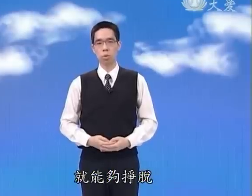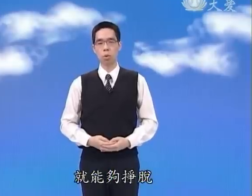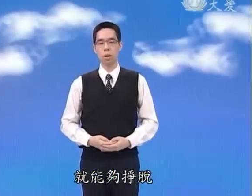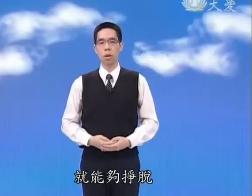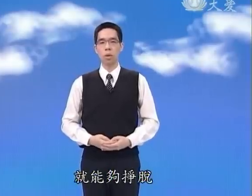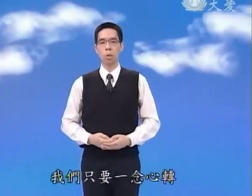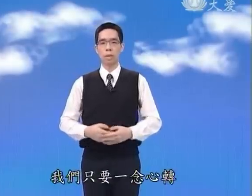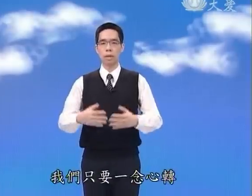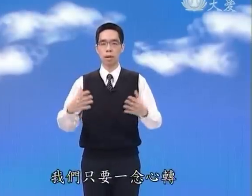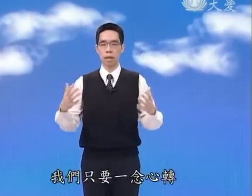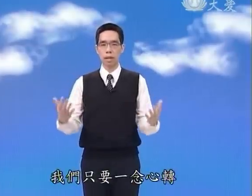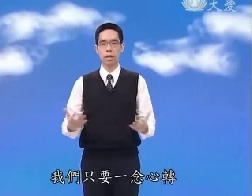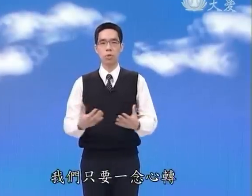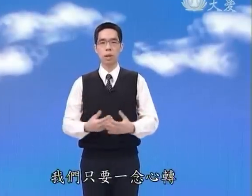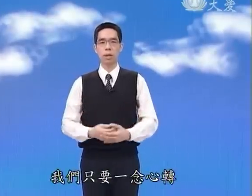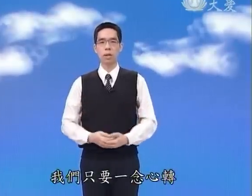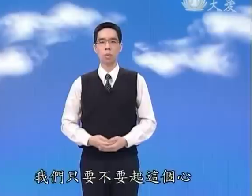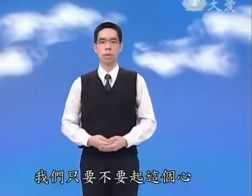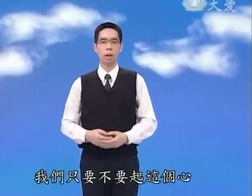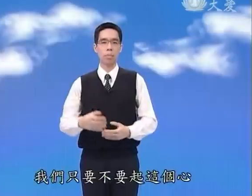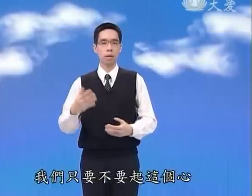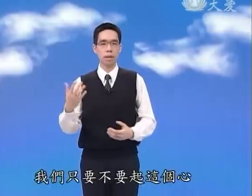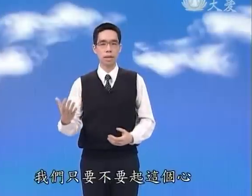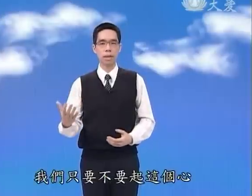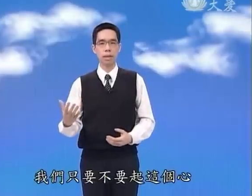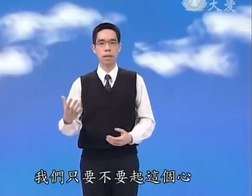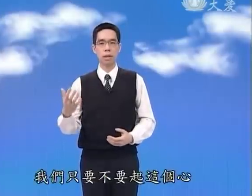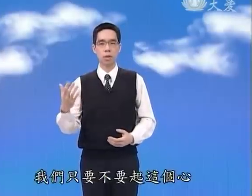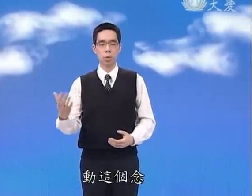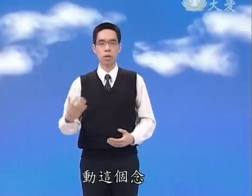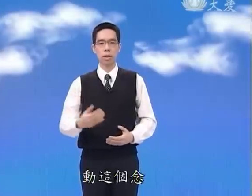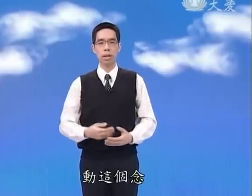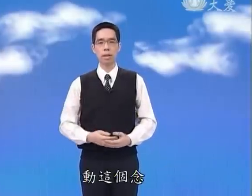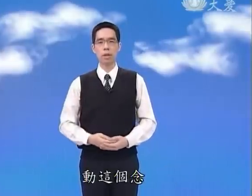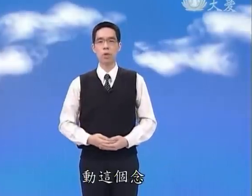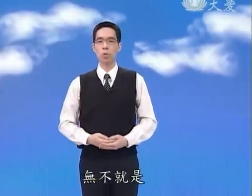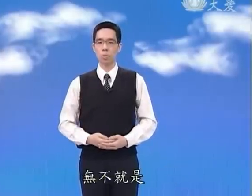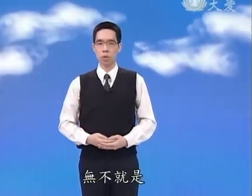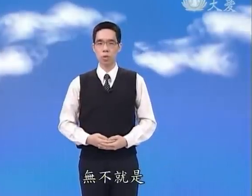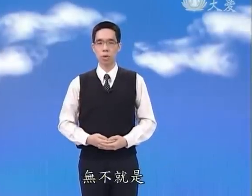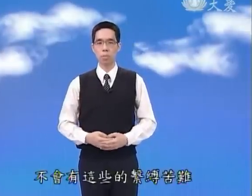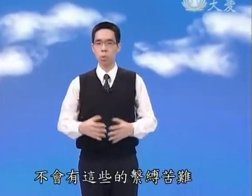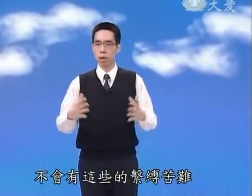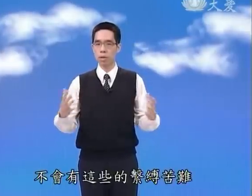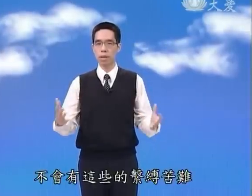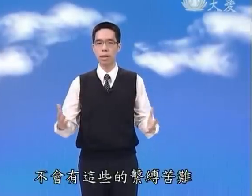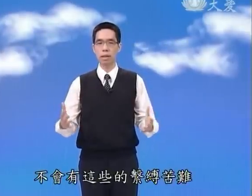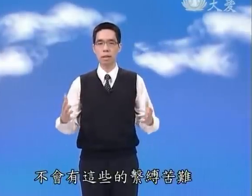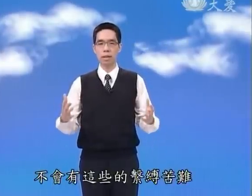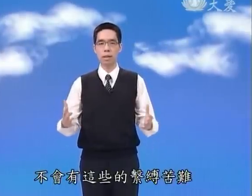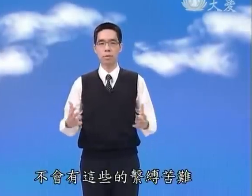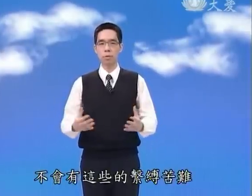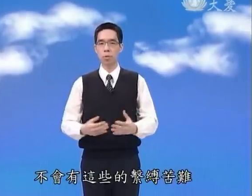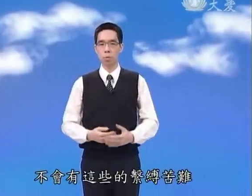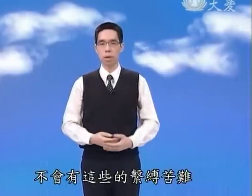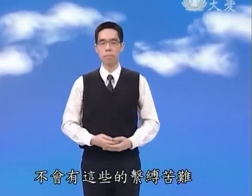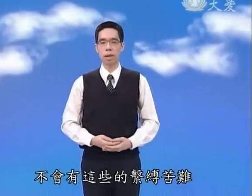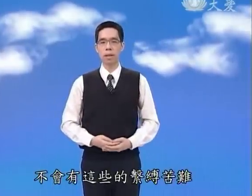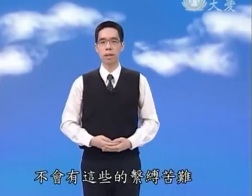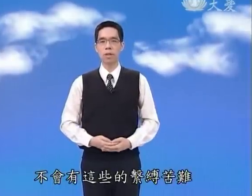脱。我们只要一念心转，我们只要不要起这个心，动这个念，无不就是不会有这些的系缚苦难吗？